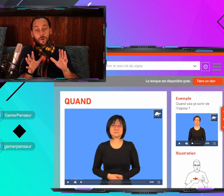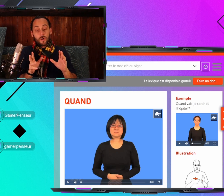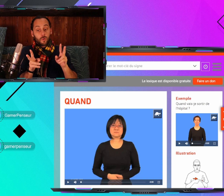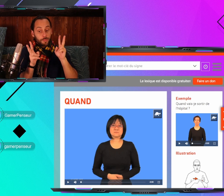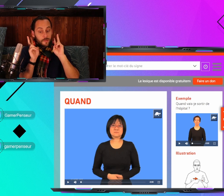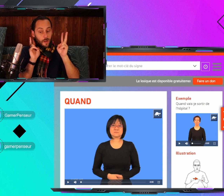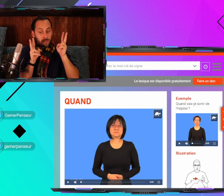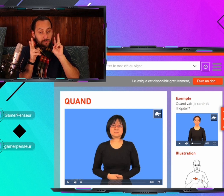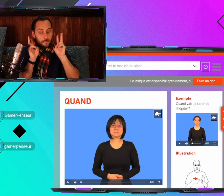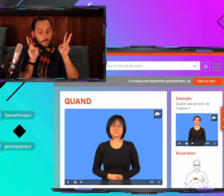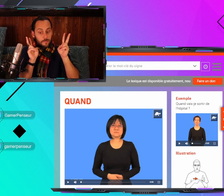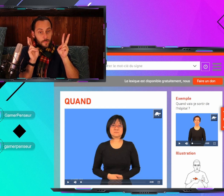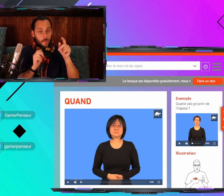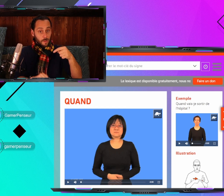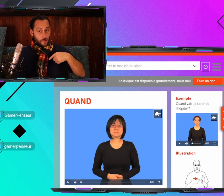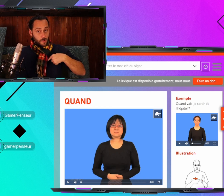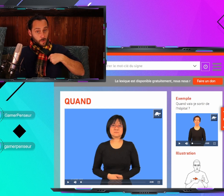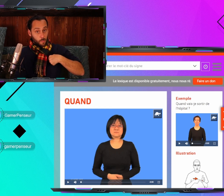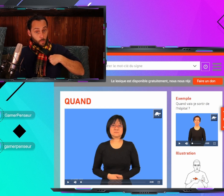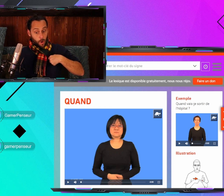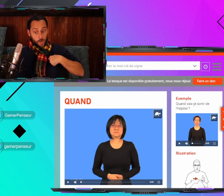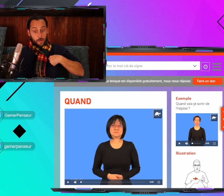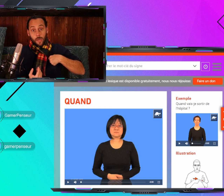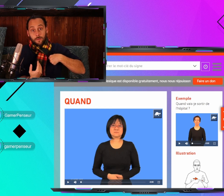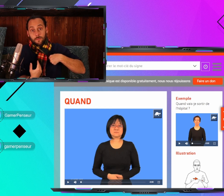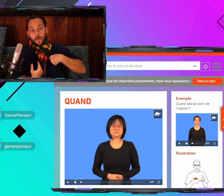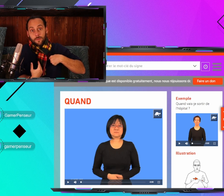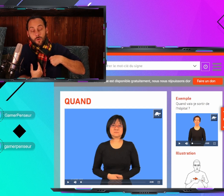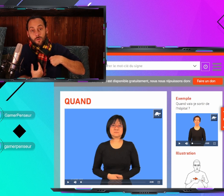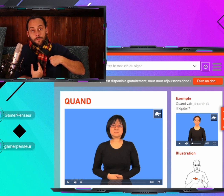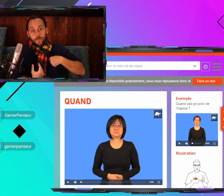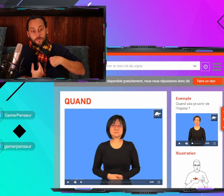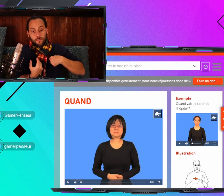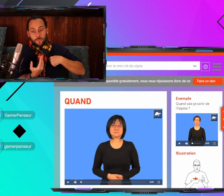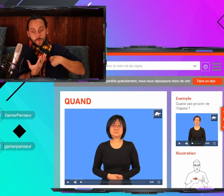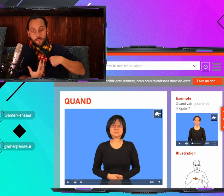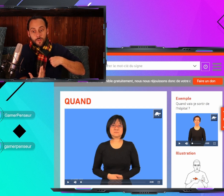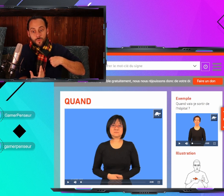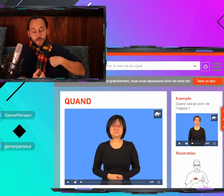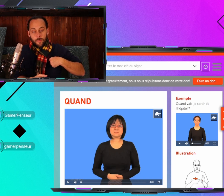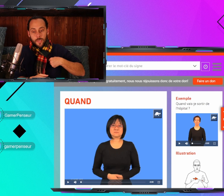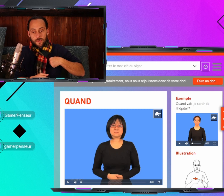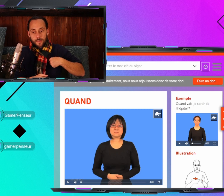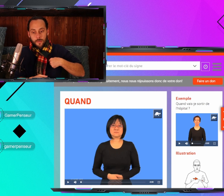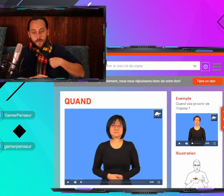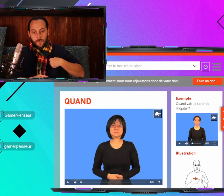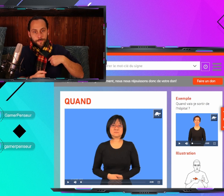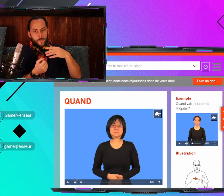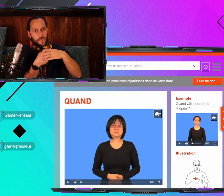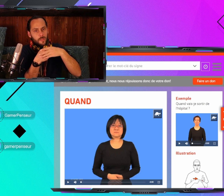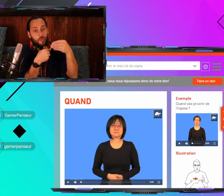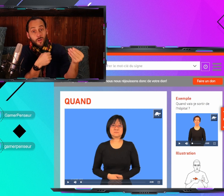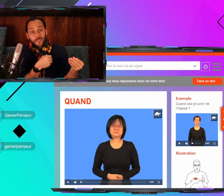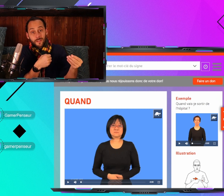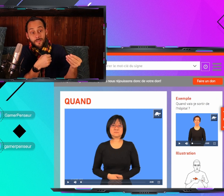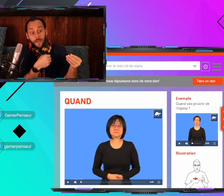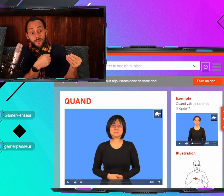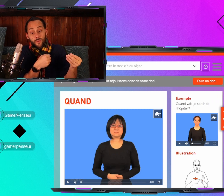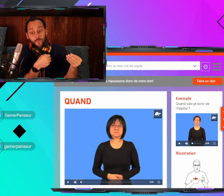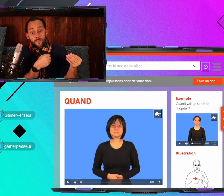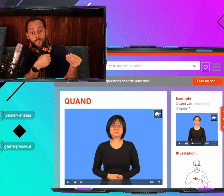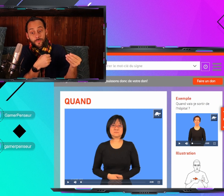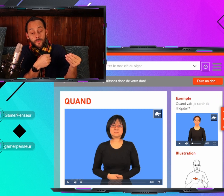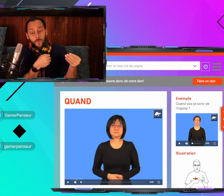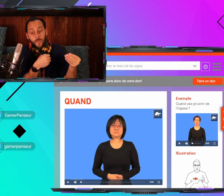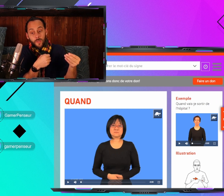le décor, l'hôpital. Moi, l'acteur, en fait, celui qui va jouer dans la pièce. Sortir, c'est